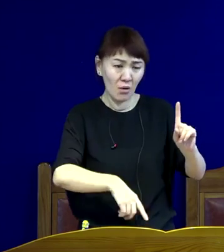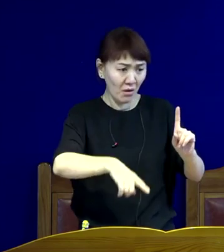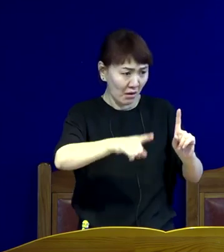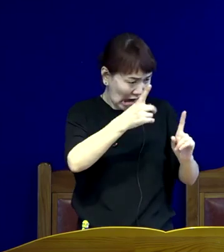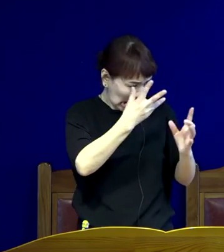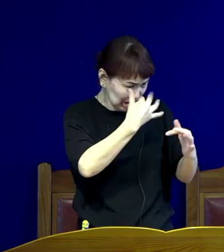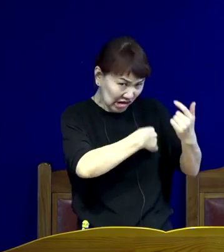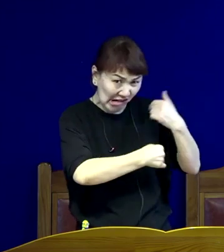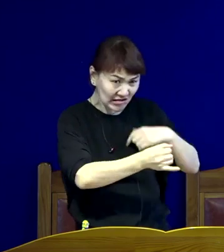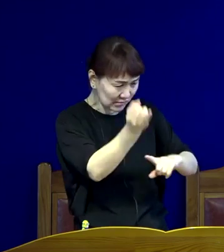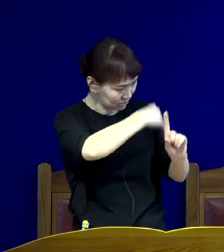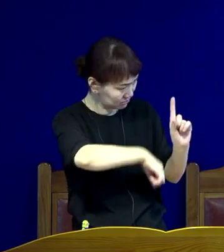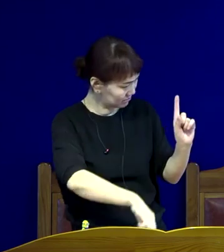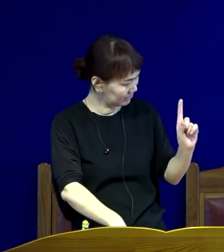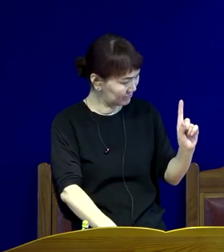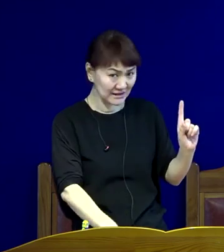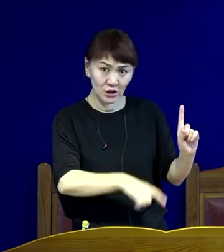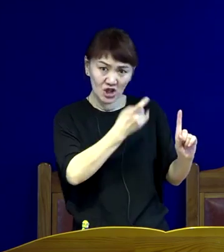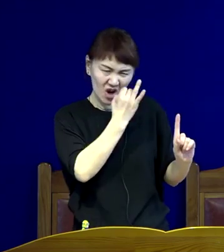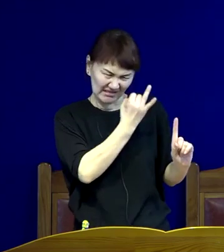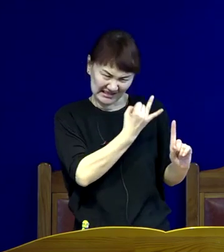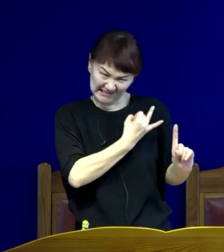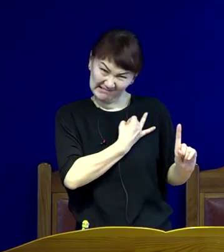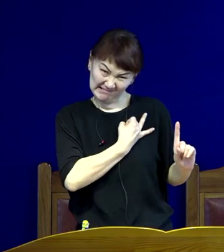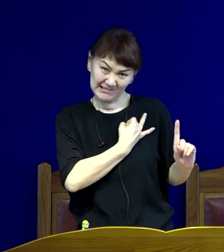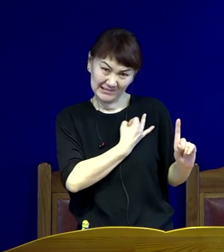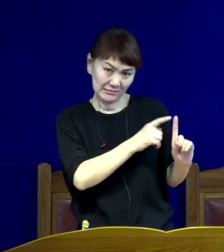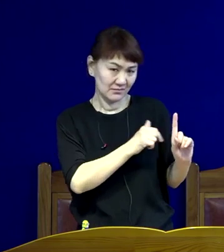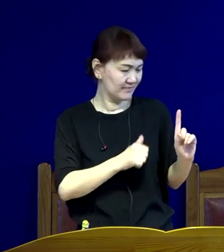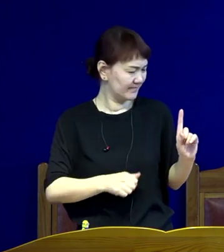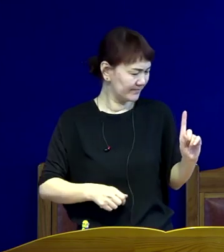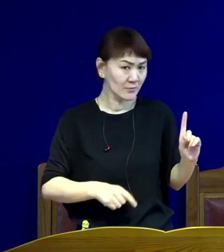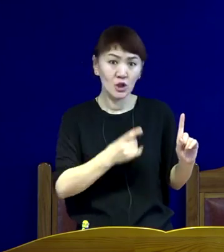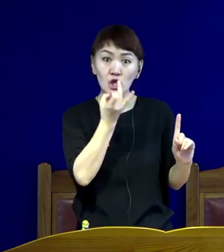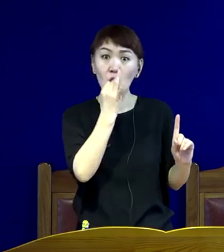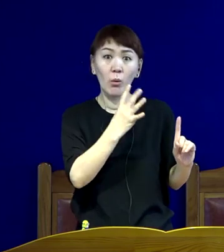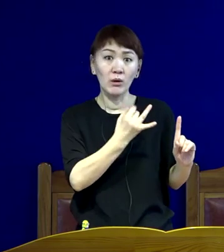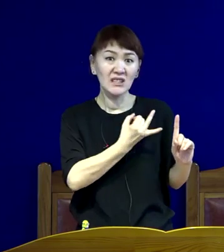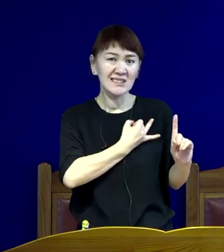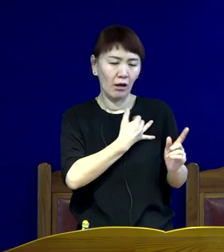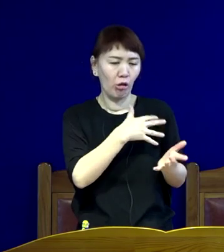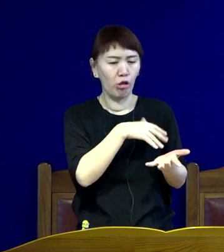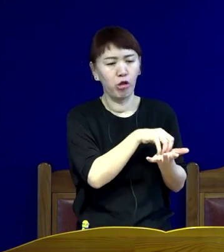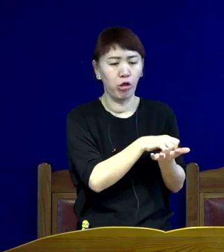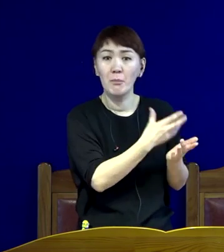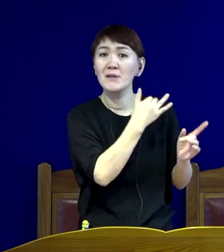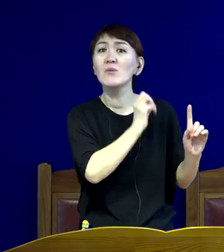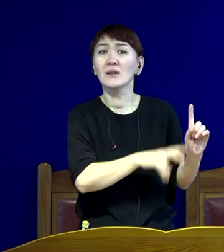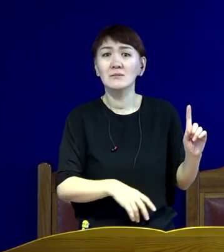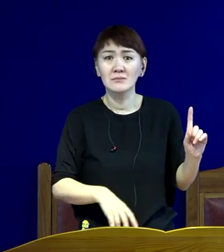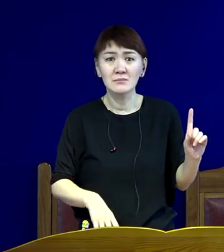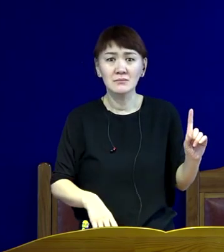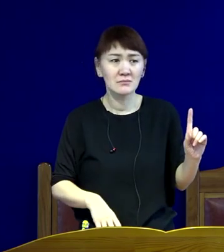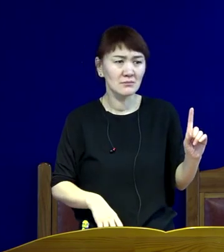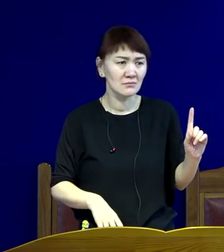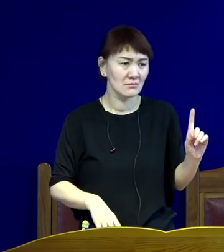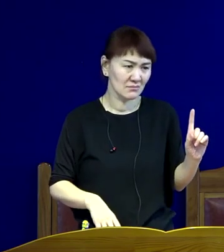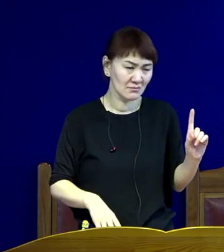байхад Йовын итгэл агуу байсан учраас л зүгээр өнгөрсөн баг. Йовын итгэл сул байсан бол юу гэх бол бүх биеийн яр